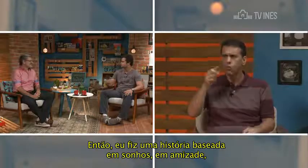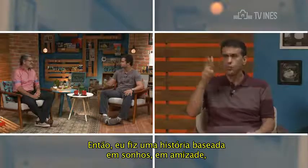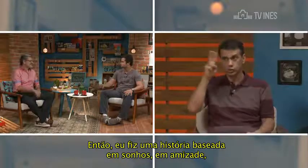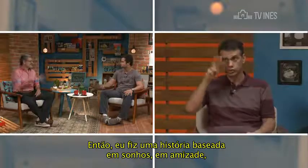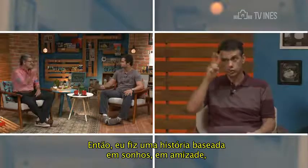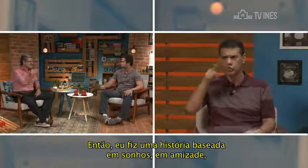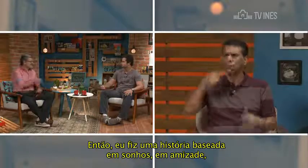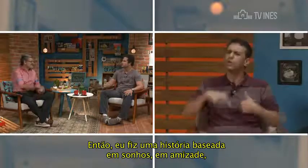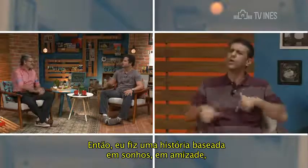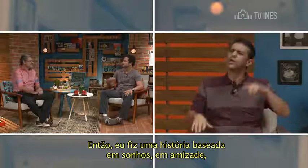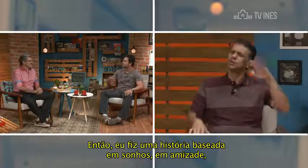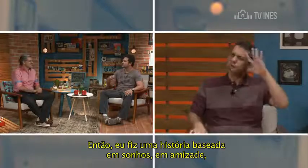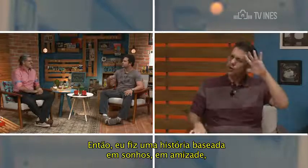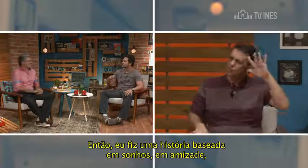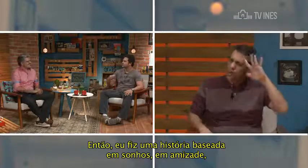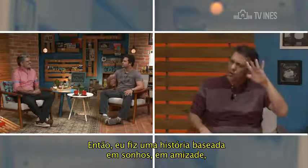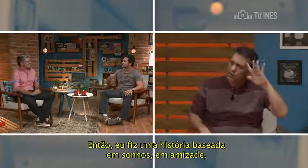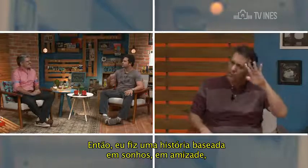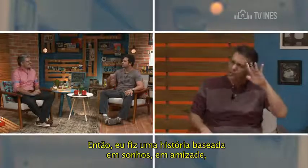baseada em sonhos,